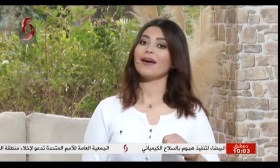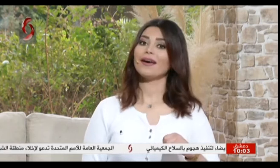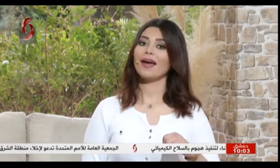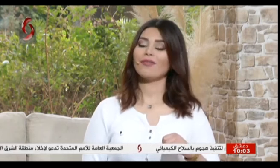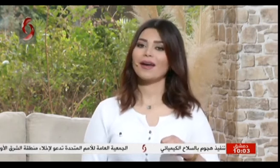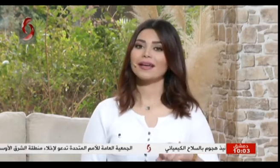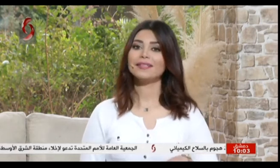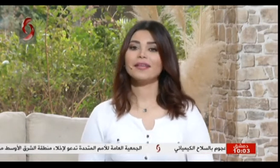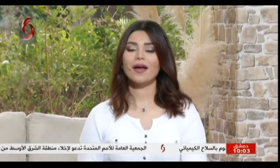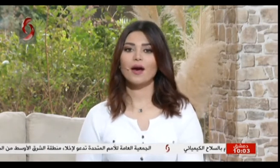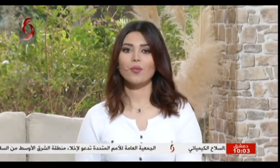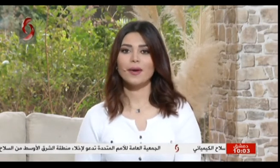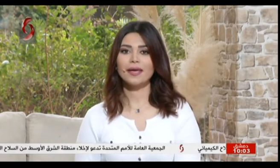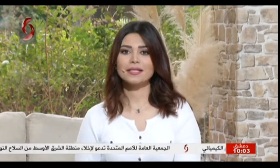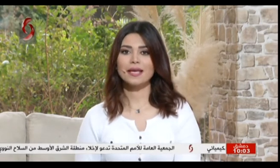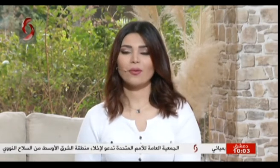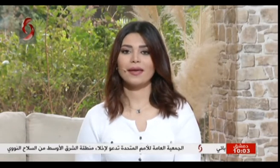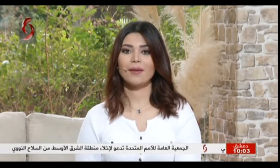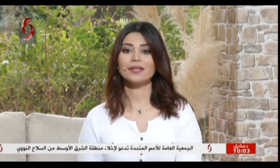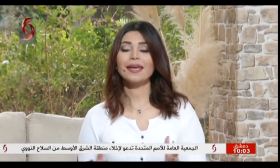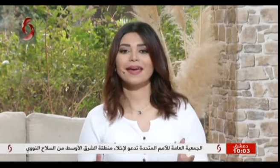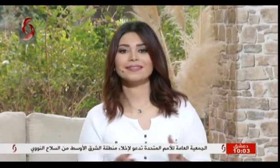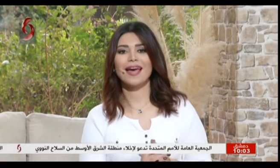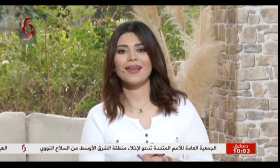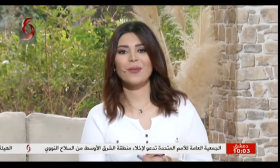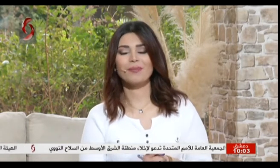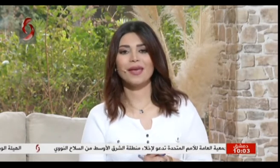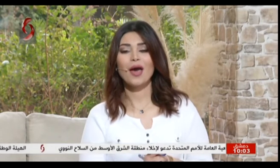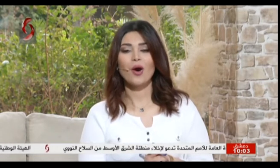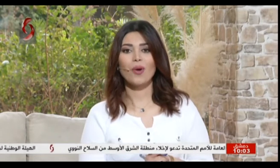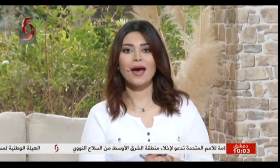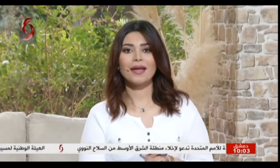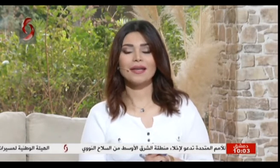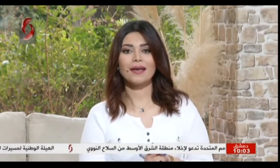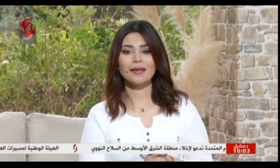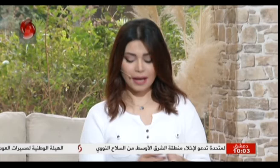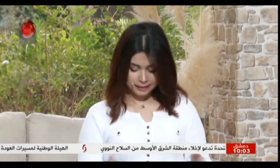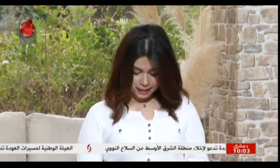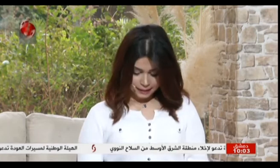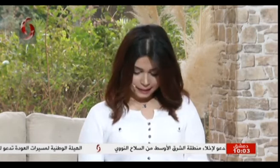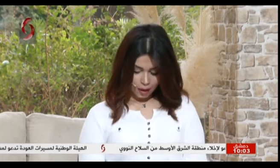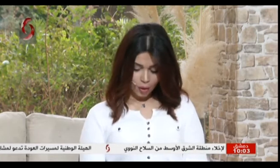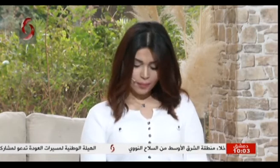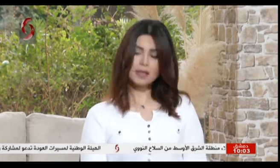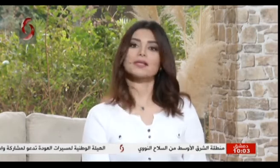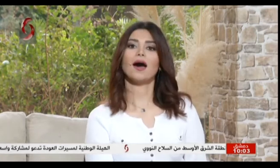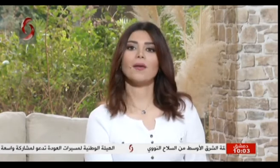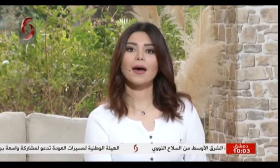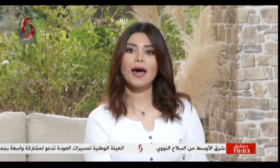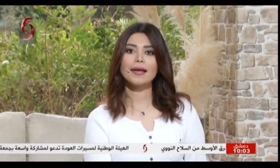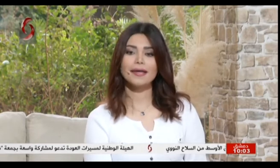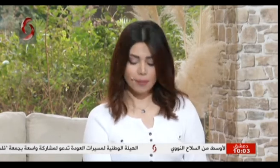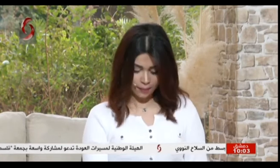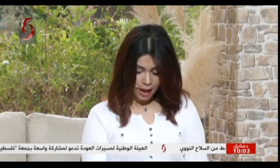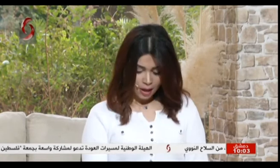وصلنا لفقرة كتير مميزة وهي بنكهة الهمة والإرادة، لأنهم